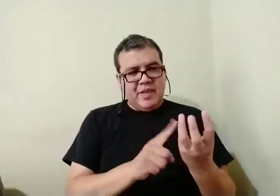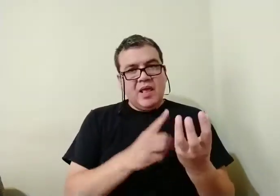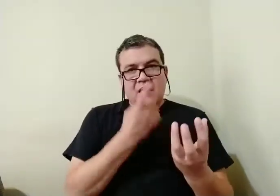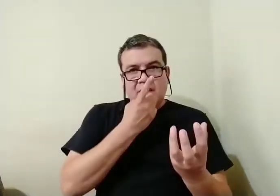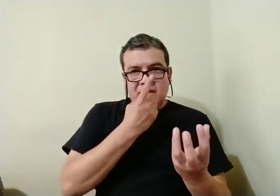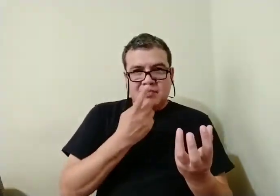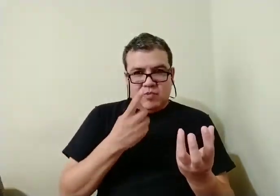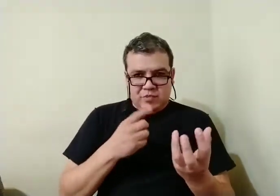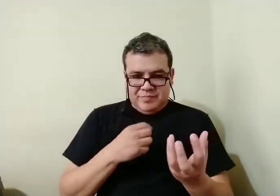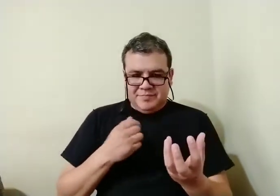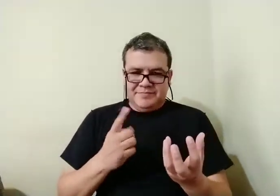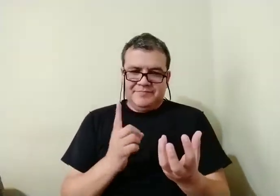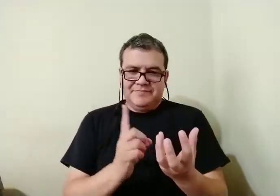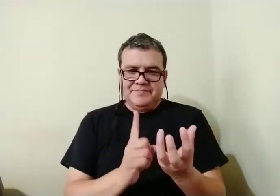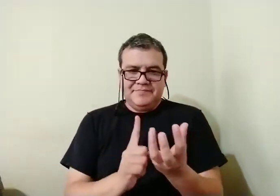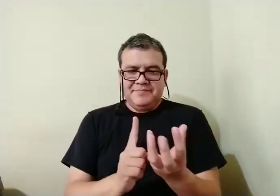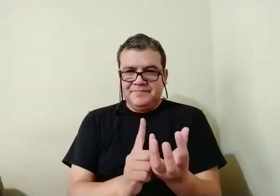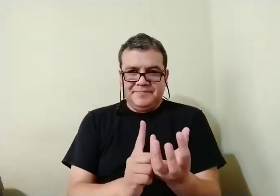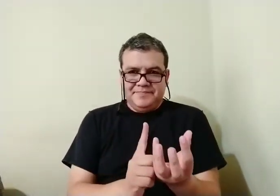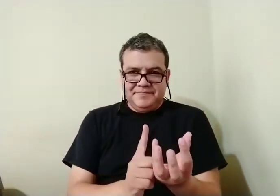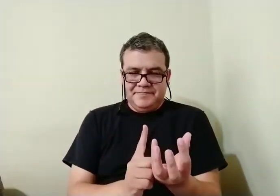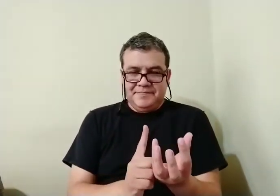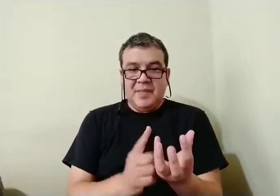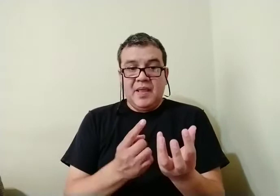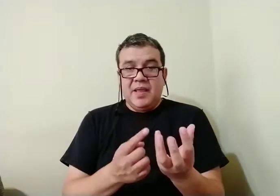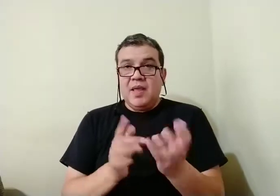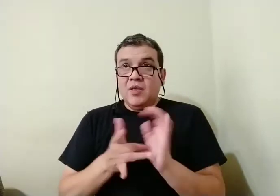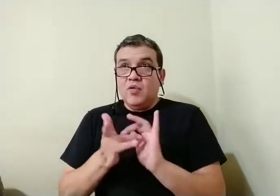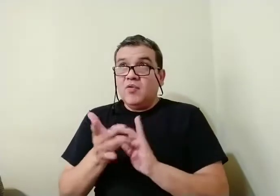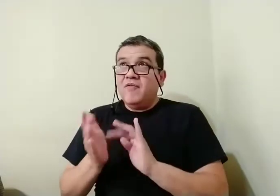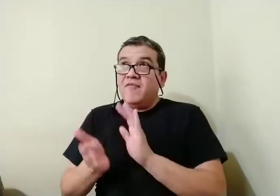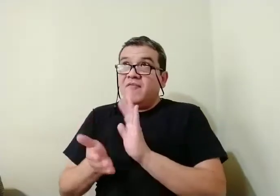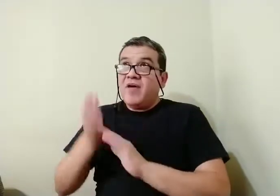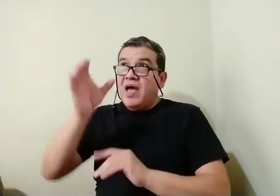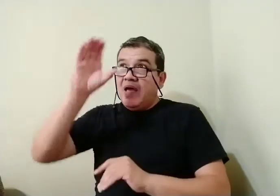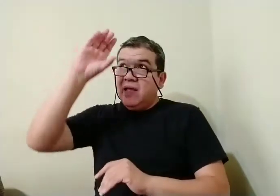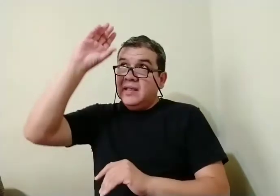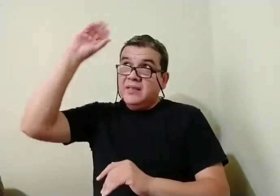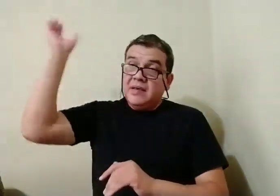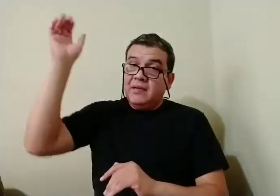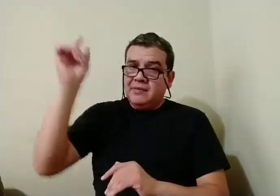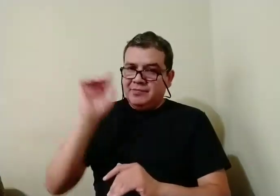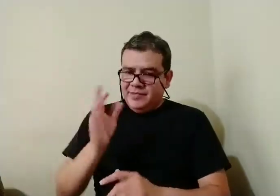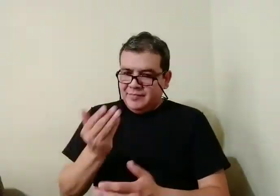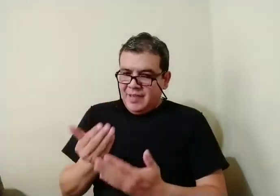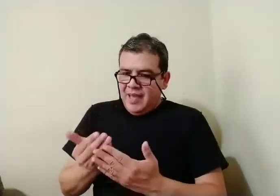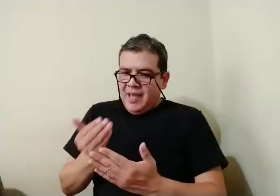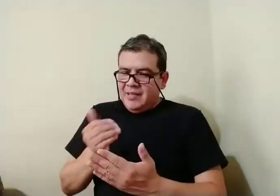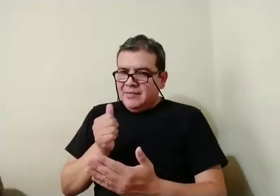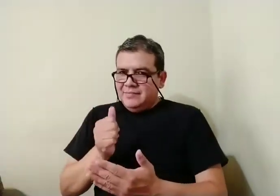Antes de ascender al cielo, Jesús ordenó a los primeros creyentes: